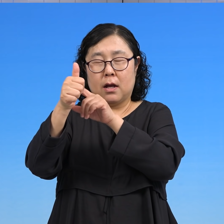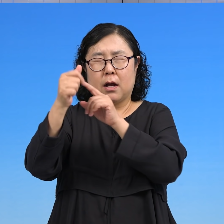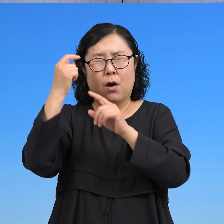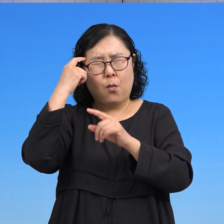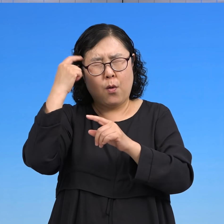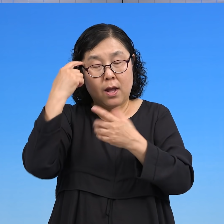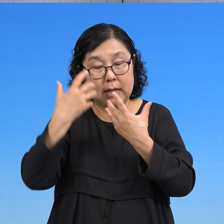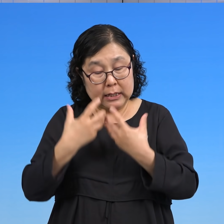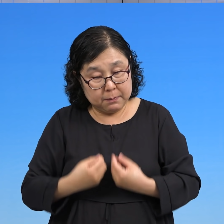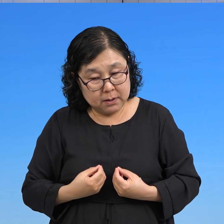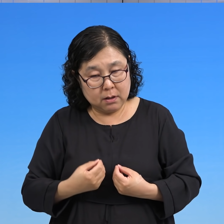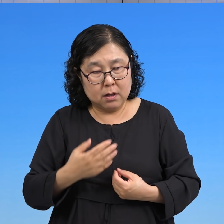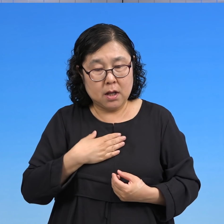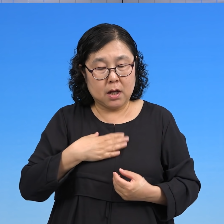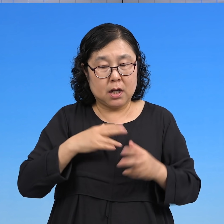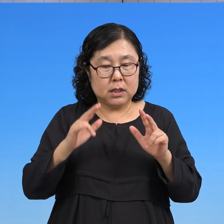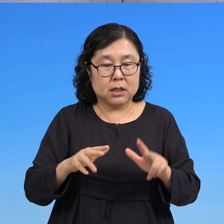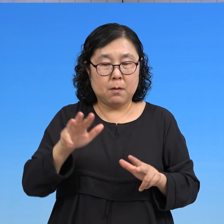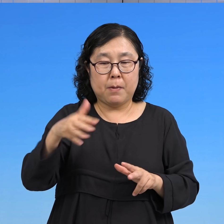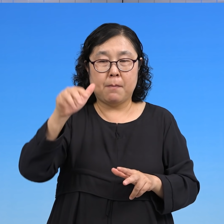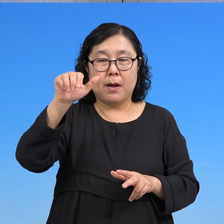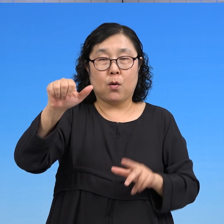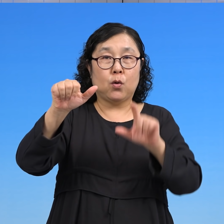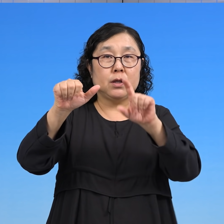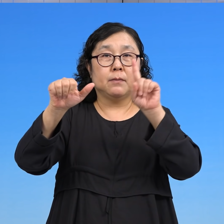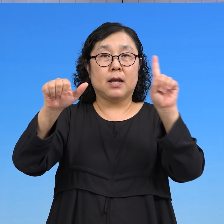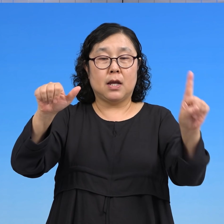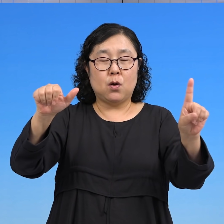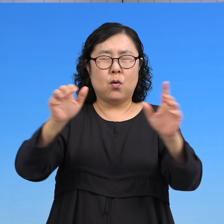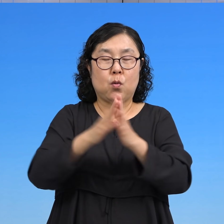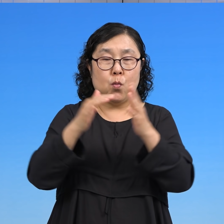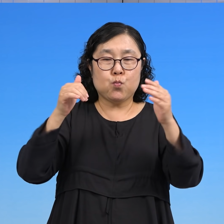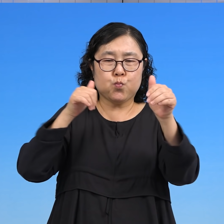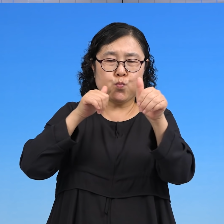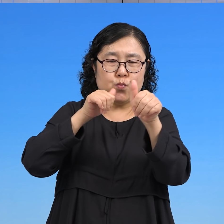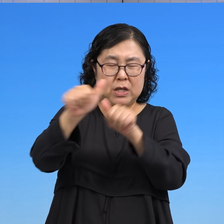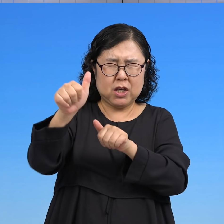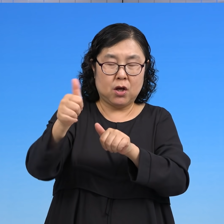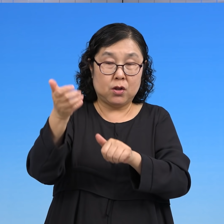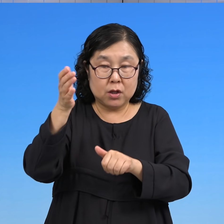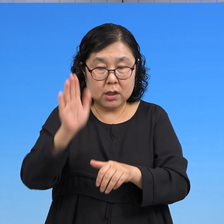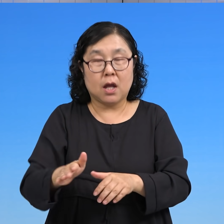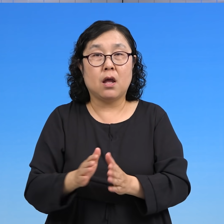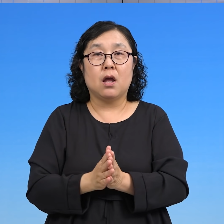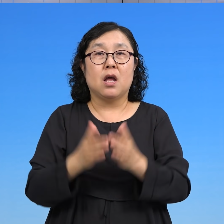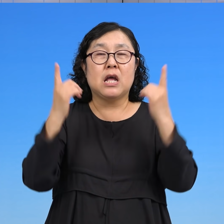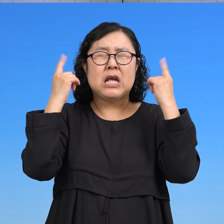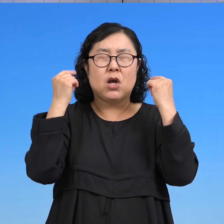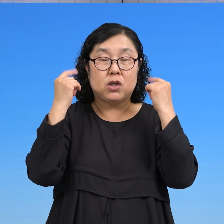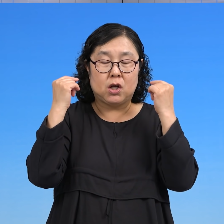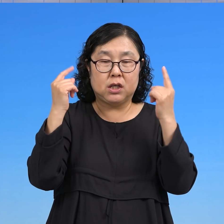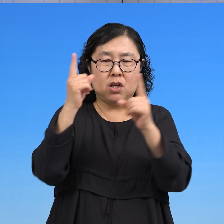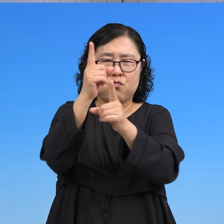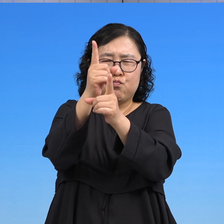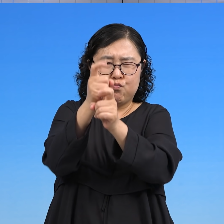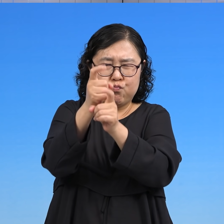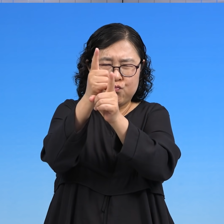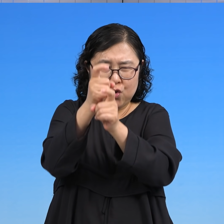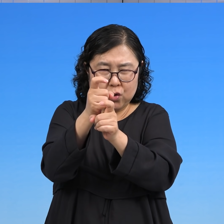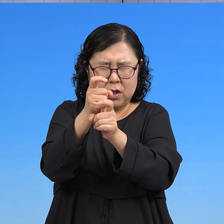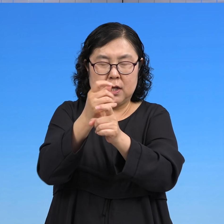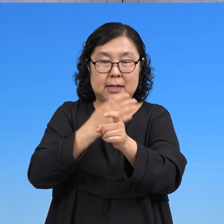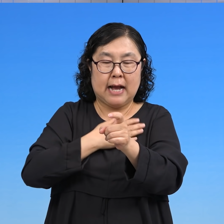내가 지금 죽을 힘을 다해 850대 1로 이기기까지 했는데 여전히